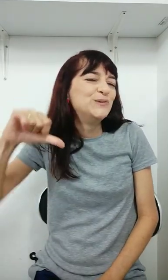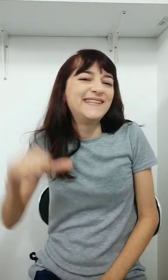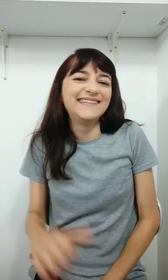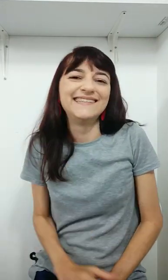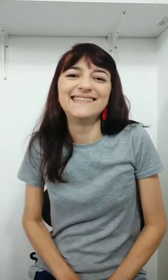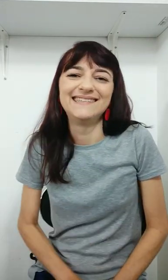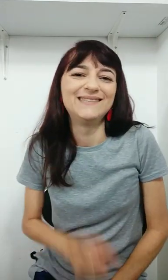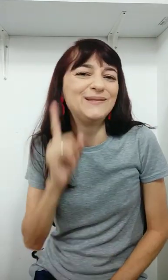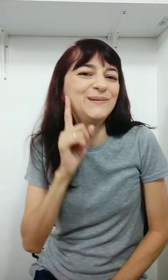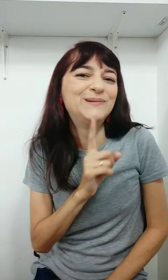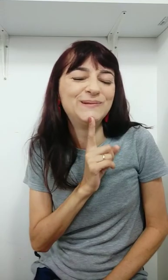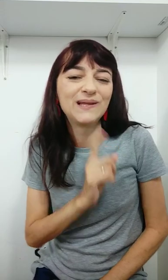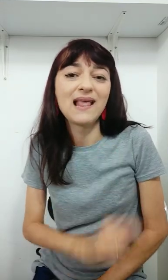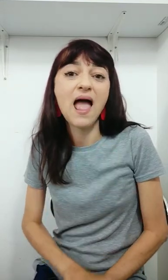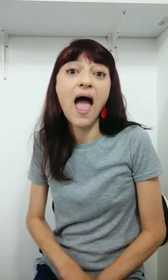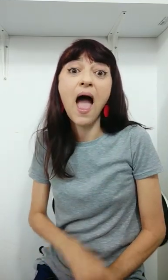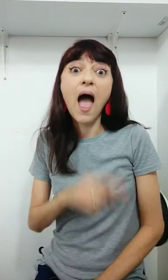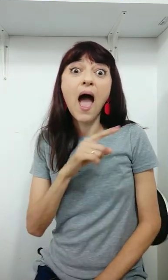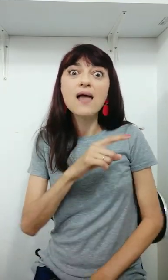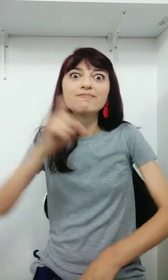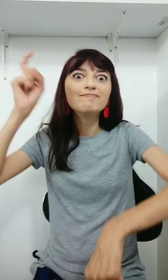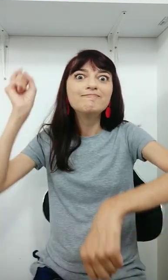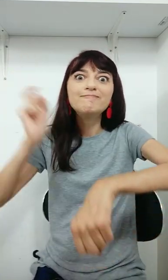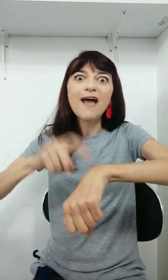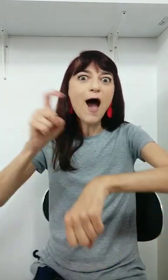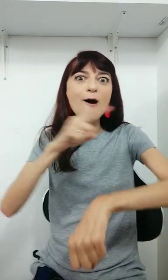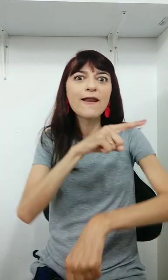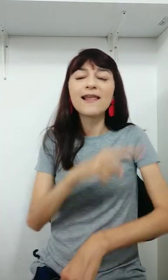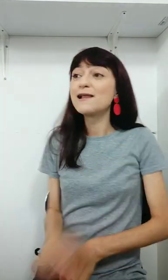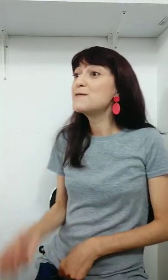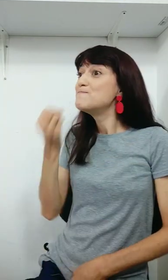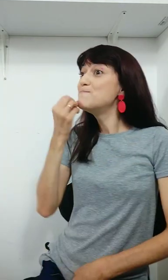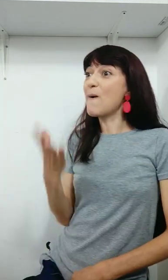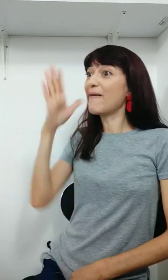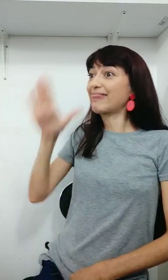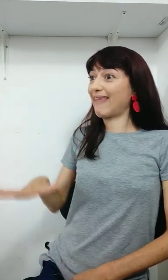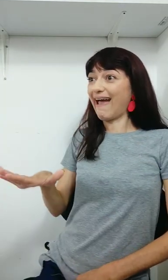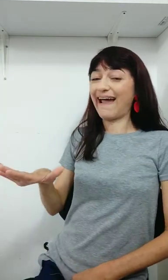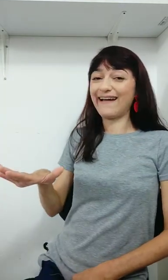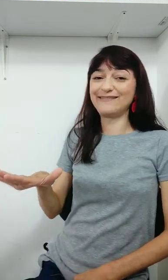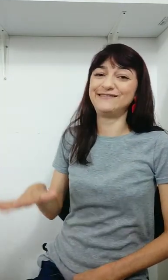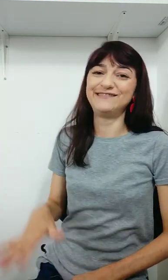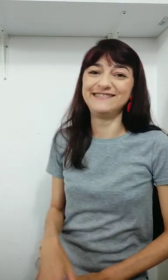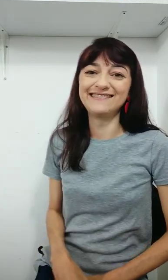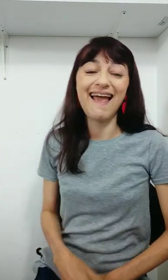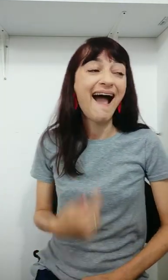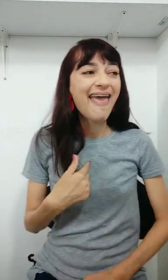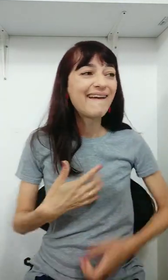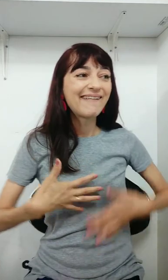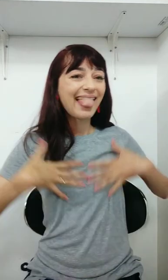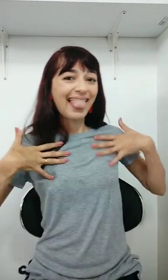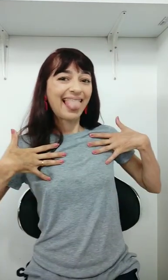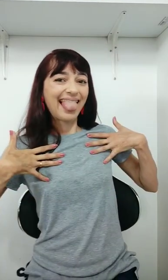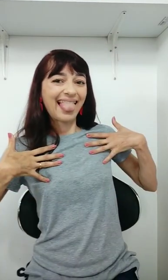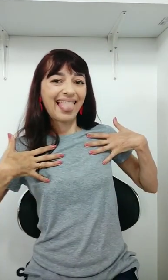surda, né? Aí na hora ele já percebeu, ele fez assim, boa tarde, né? Aí eu fiquei toda